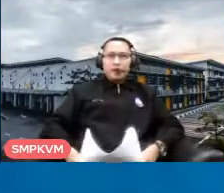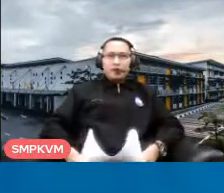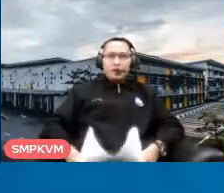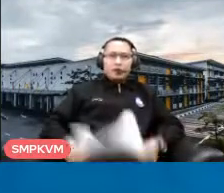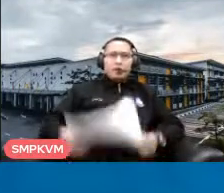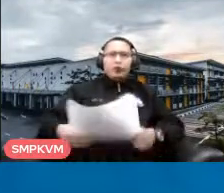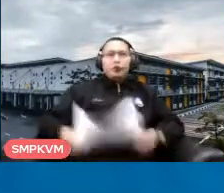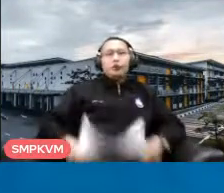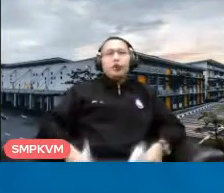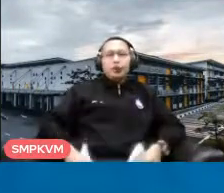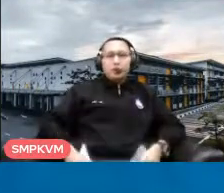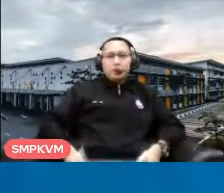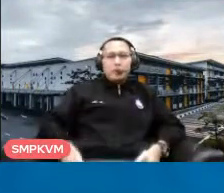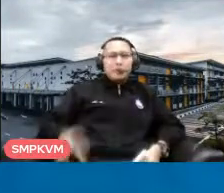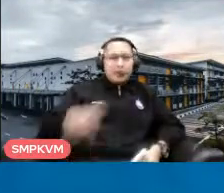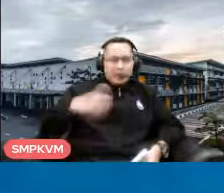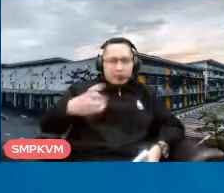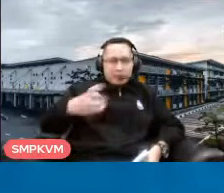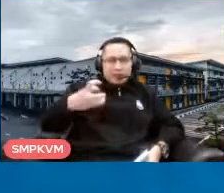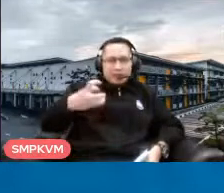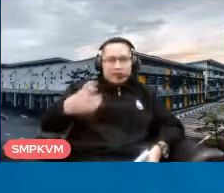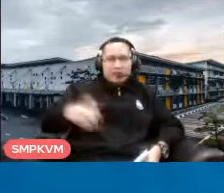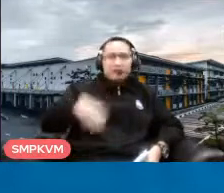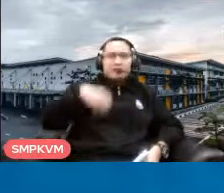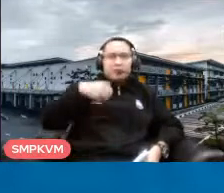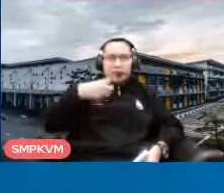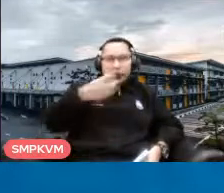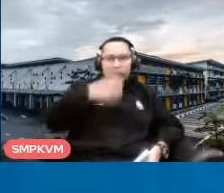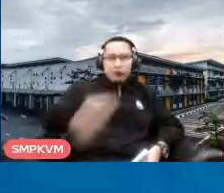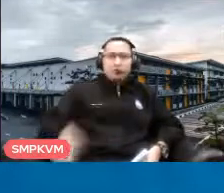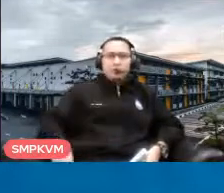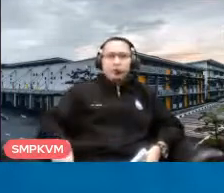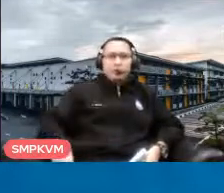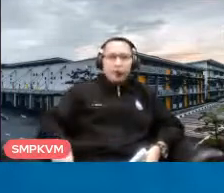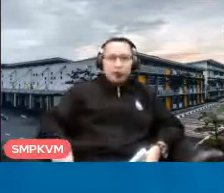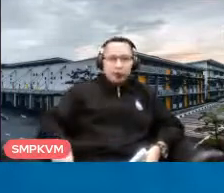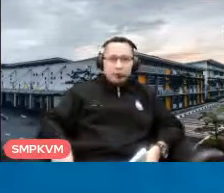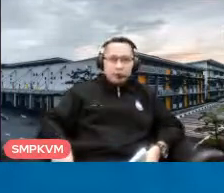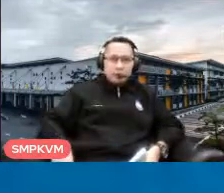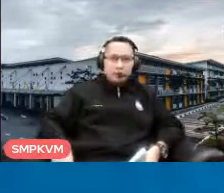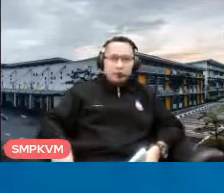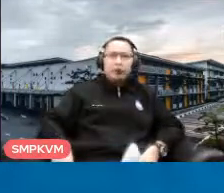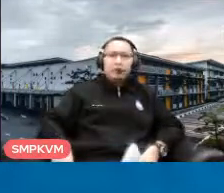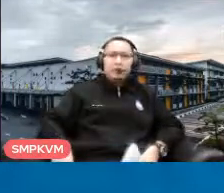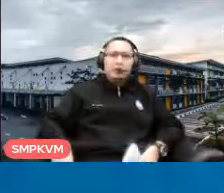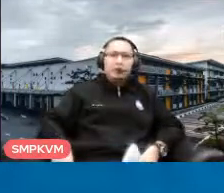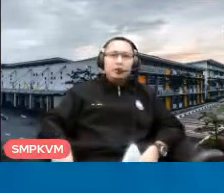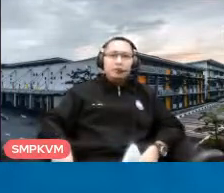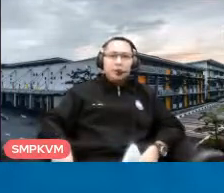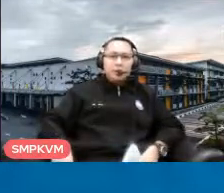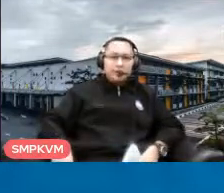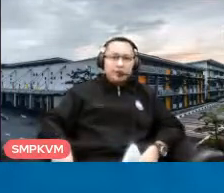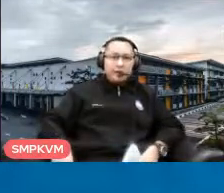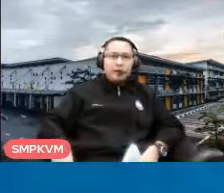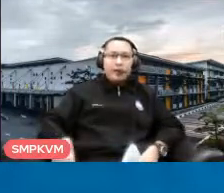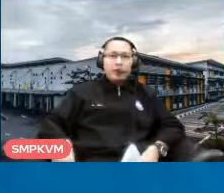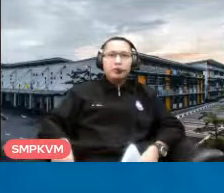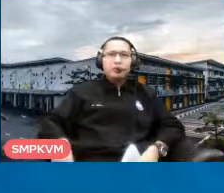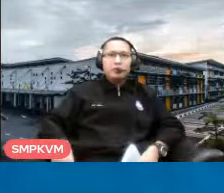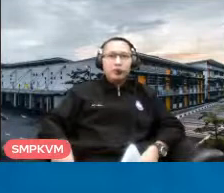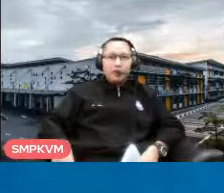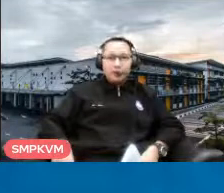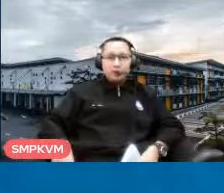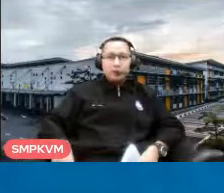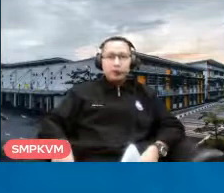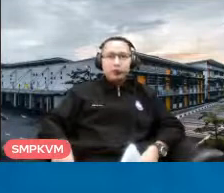Oke dicontoh yang betul tapi jarang sayang buat cara betul lagi betul-betul panjang naik Thailand